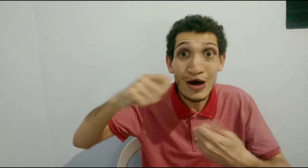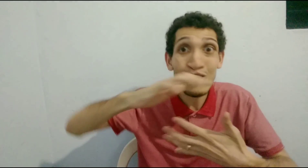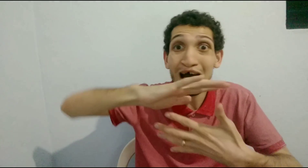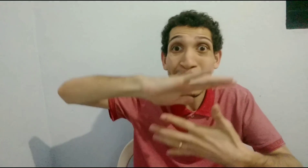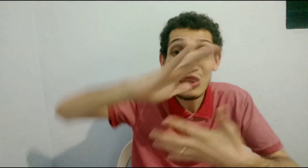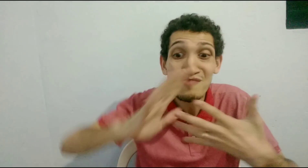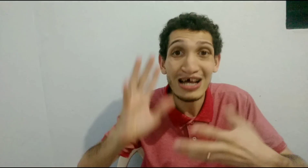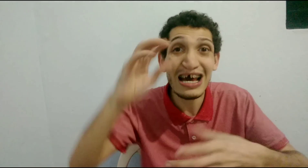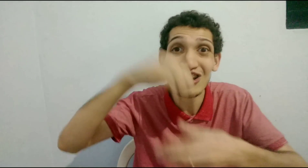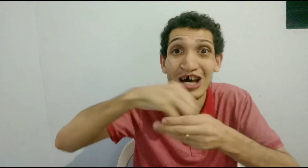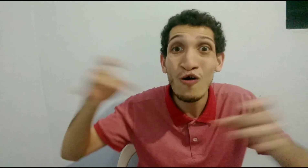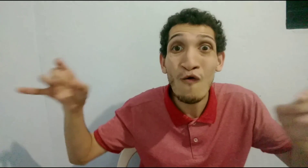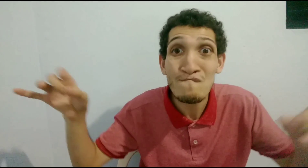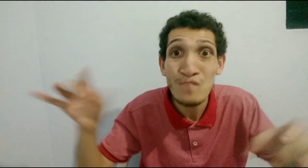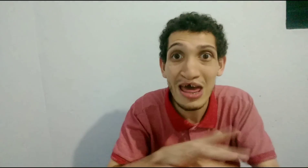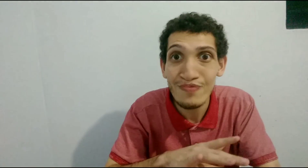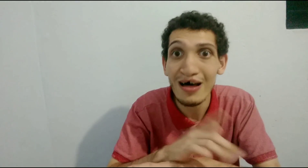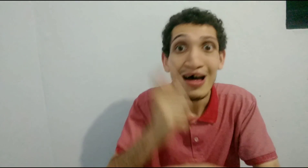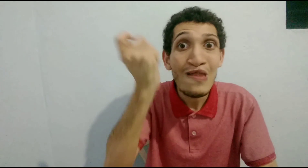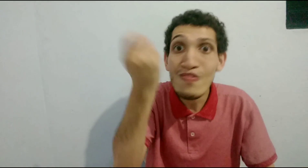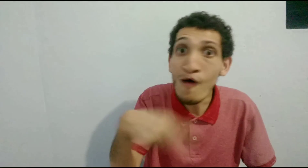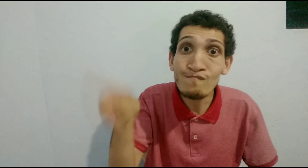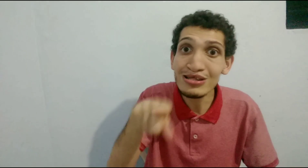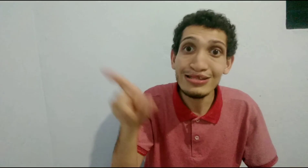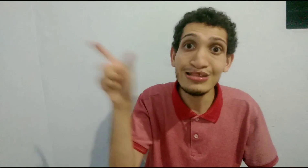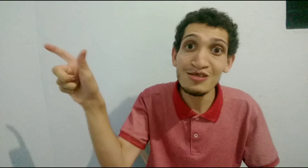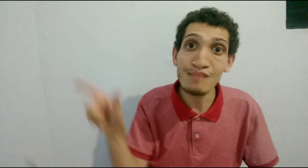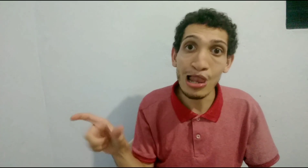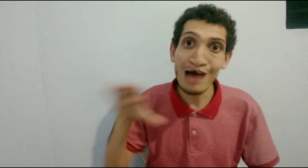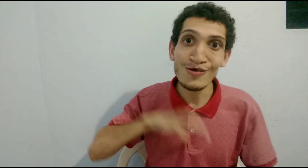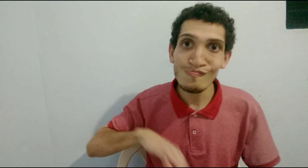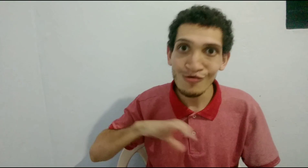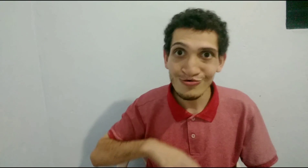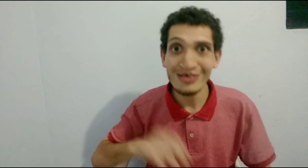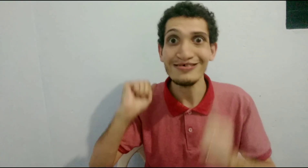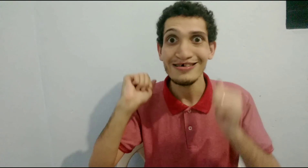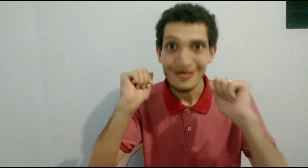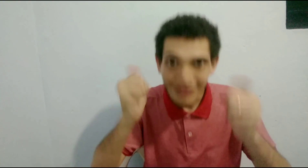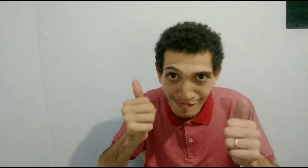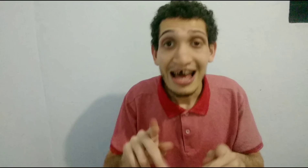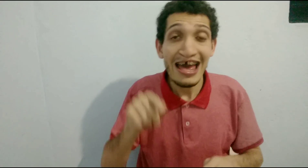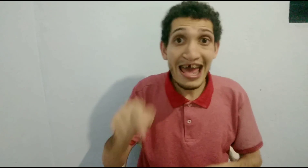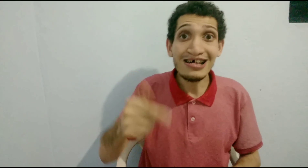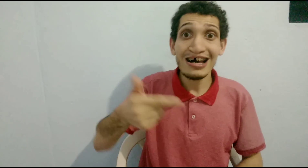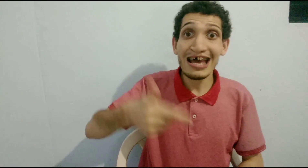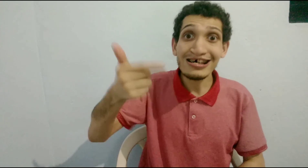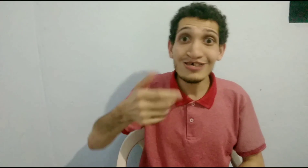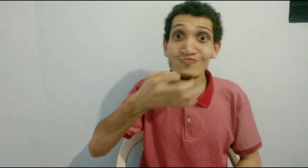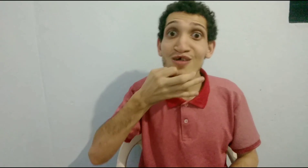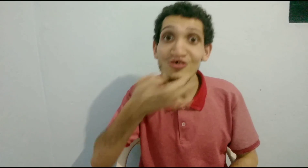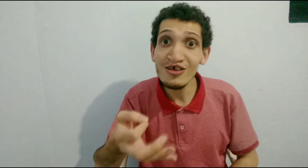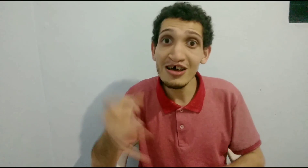sinal. A livros, ela já é completa. Não precisa de palavras de português. Tá bom? Essa é a segunda equipe